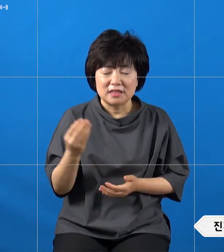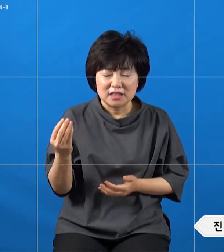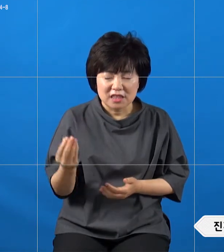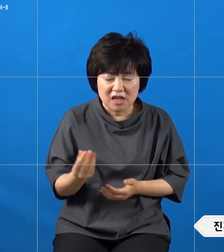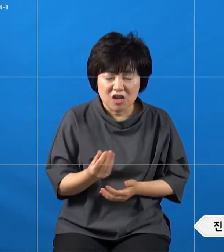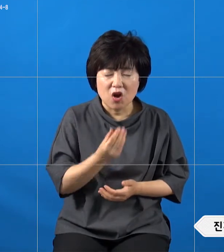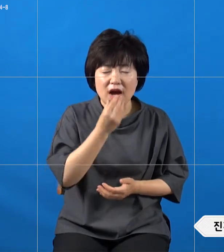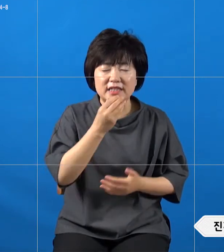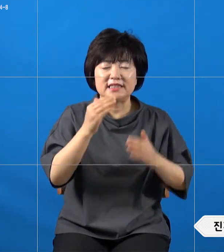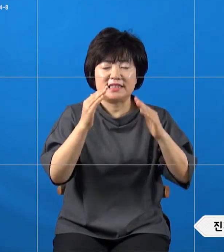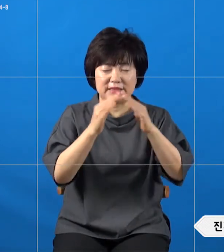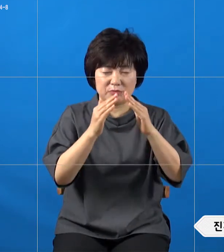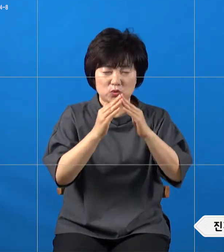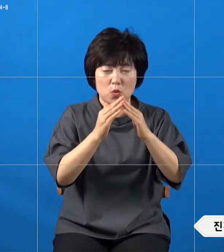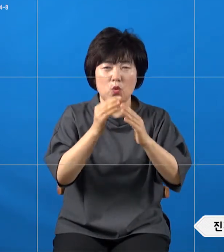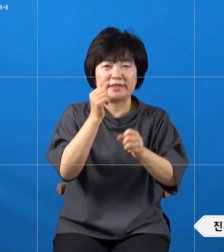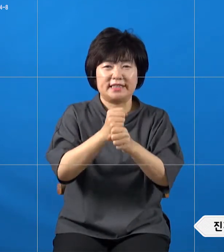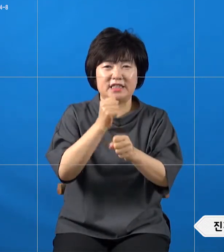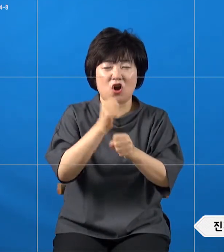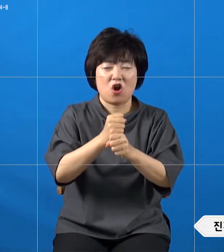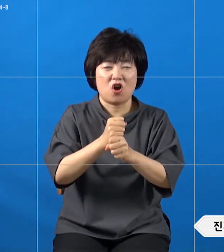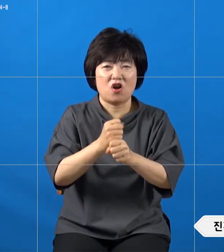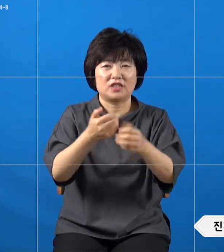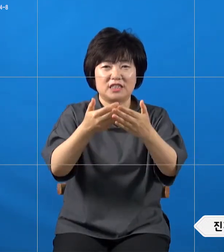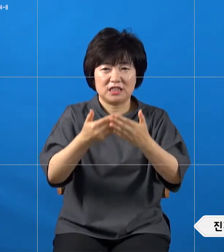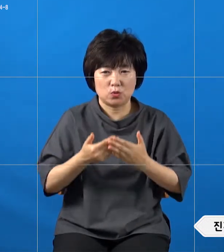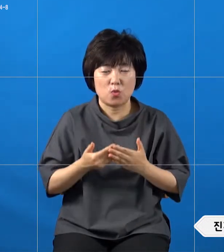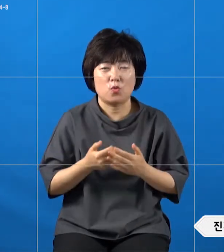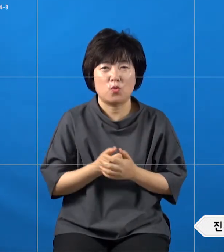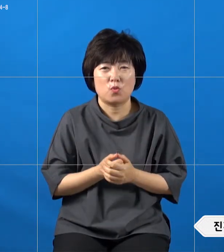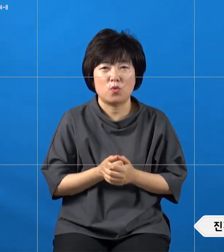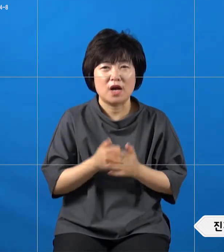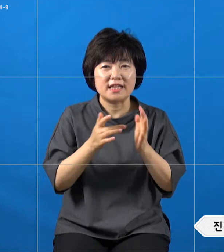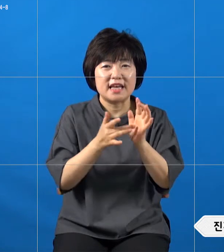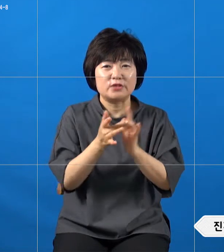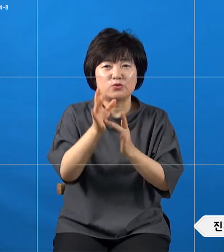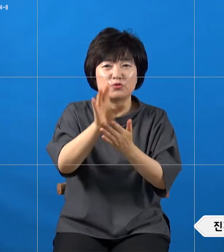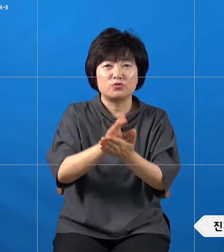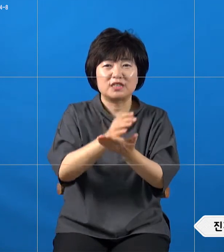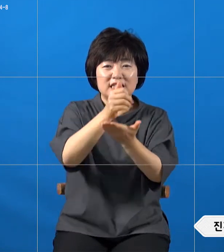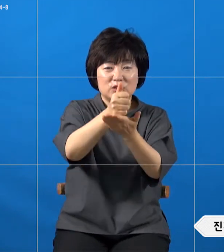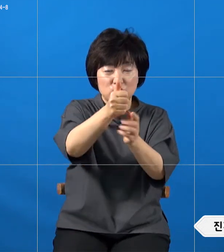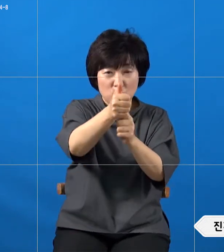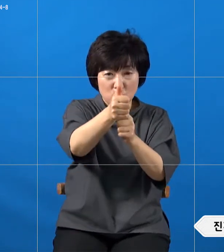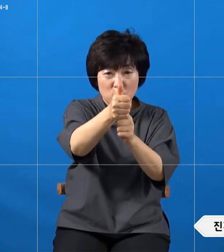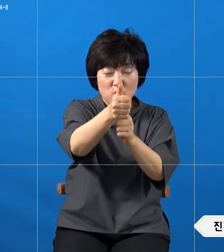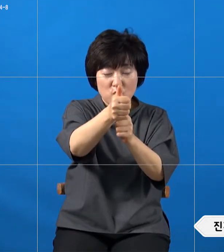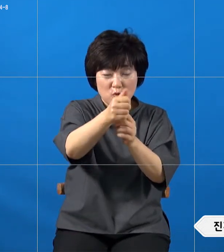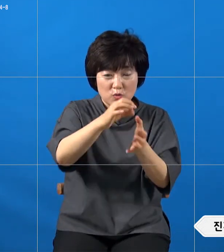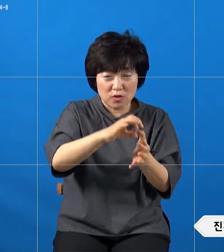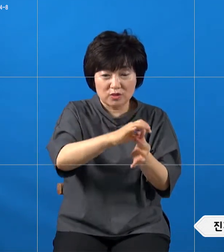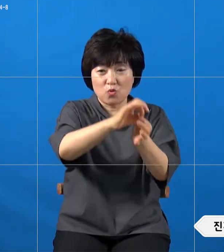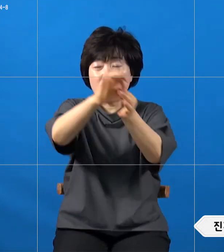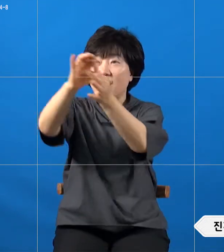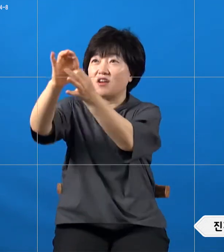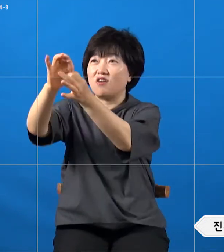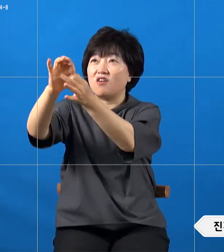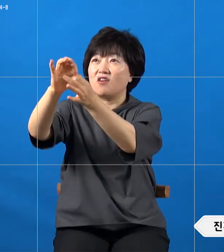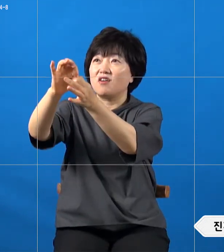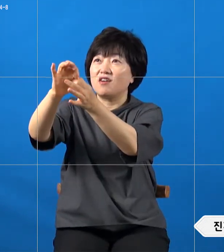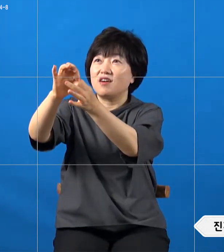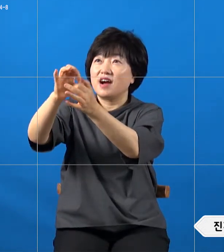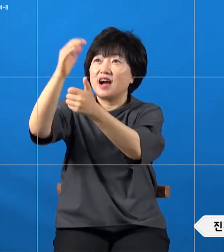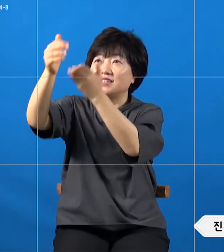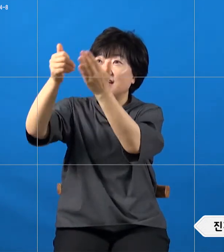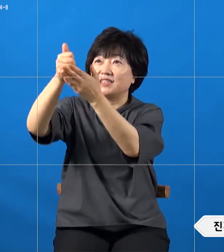신령한 집으로 세워지고 예수 그리스도로 말미암아 하나님이 기쁘게 받으실 신령한 제사를